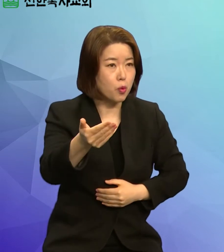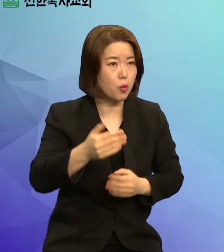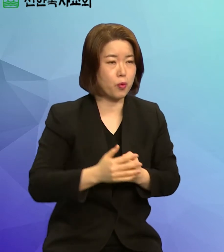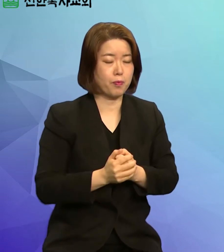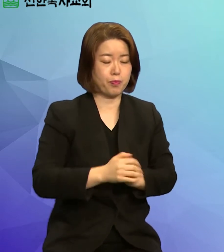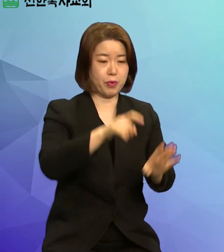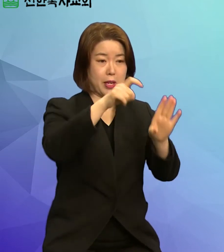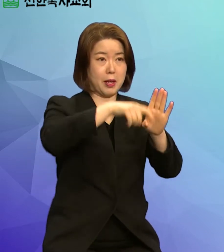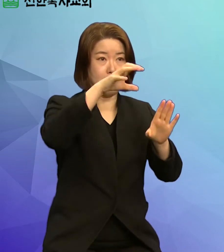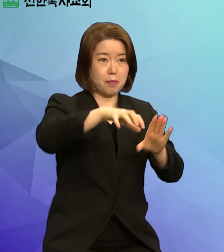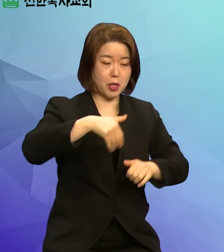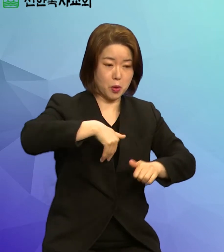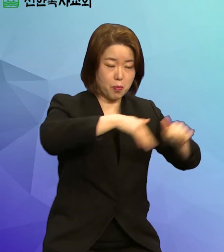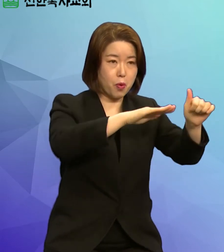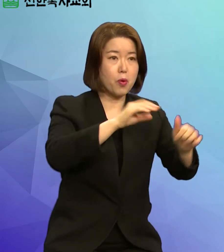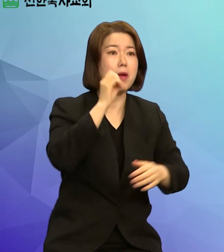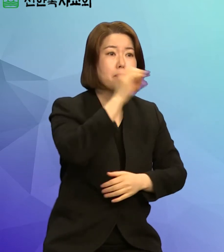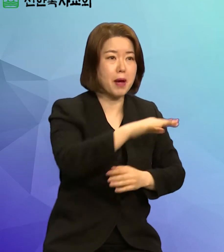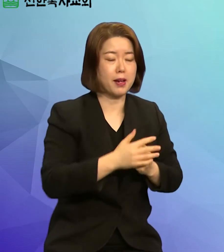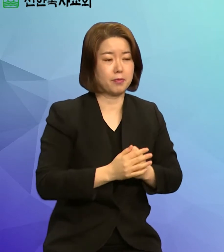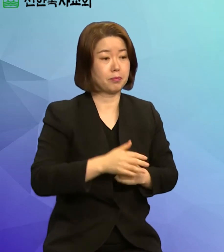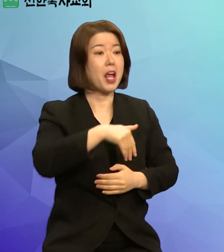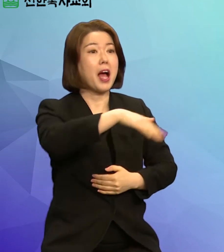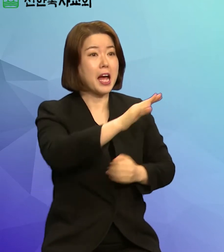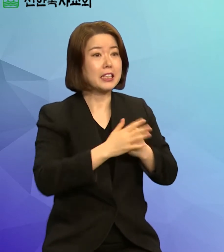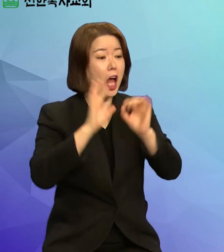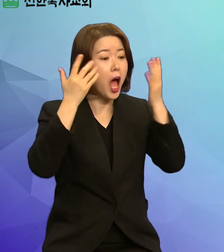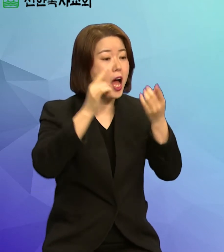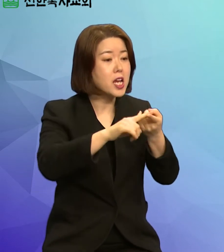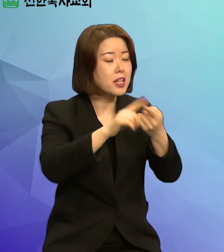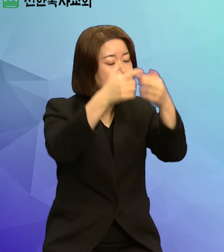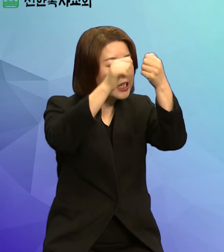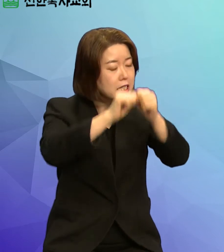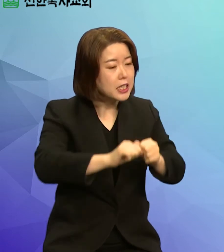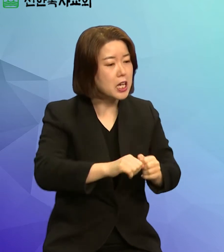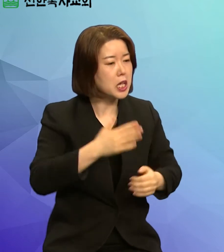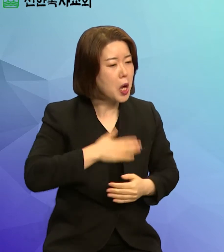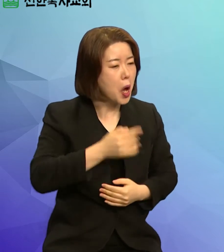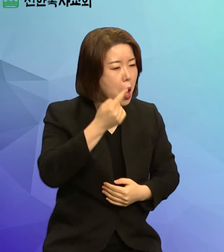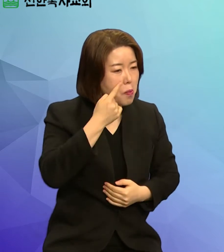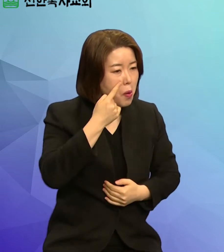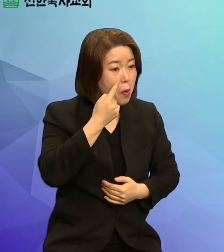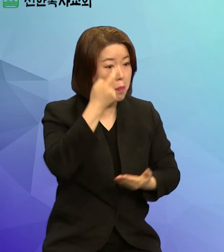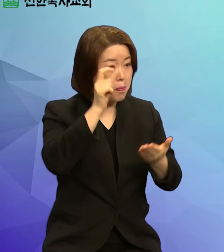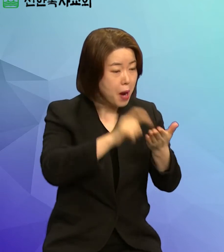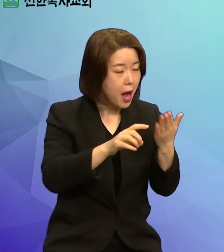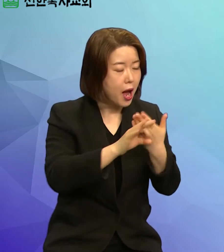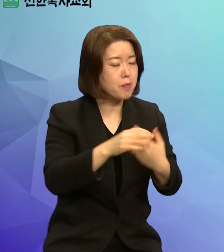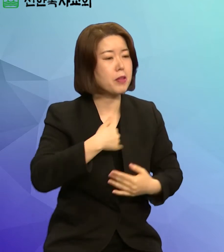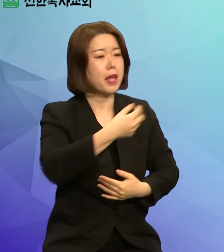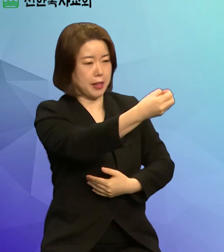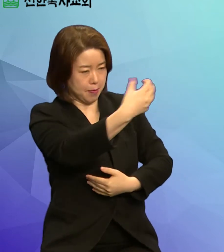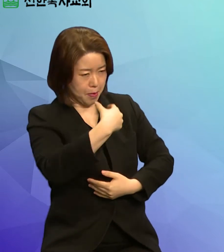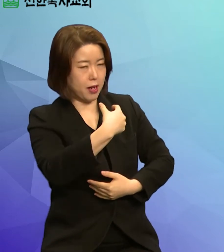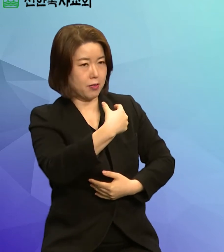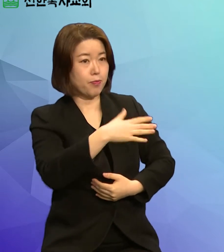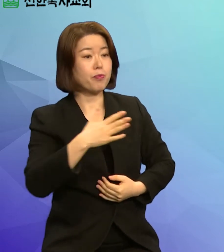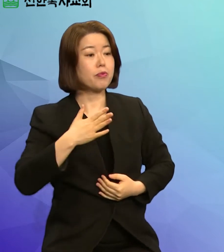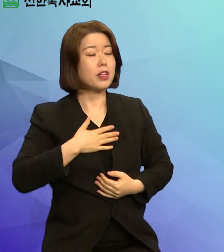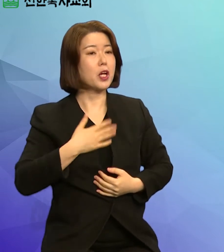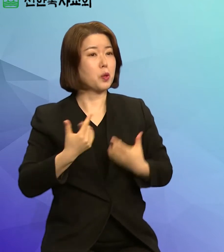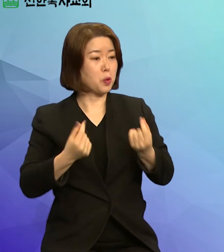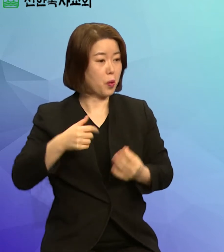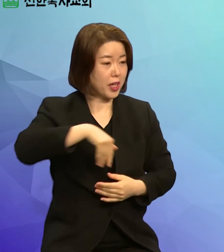보내며 이르되 가서 아기에 대하여 자세히 알아보고 찾거든 내게 고하여 나도